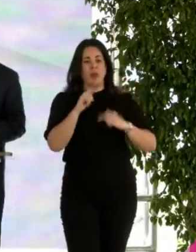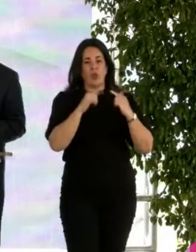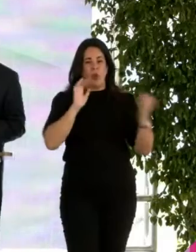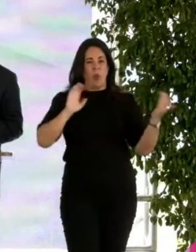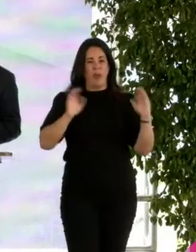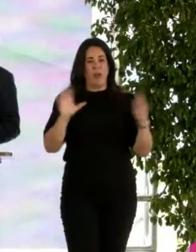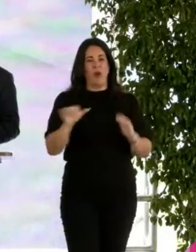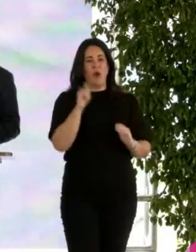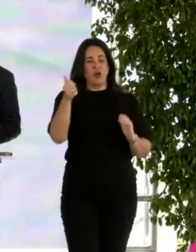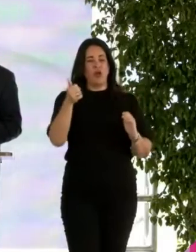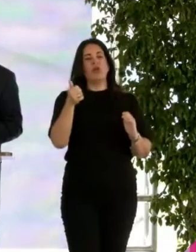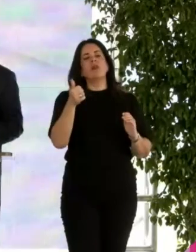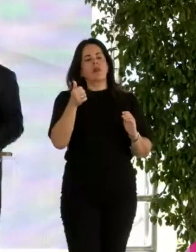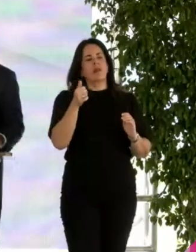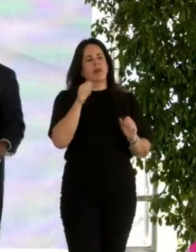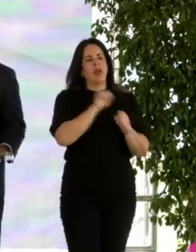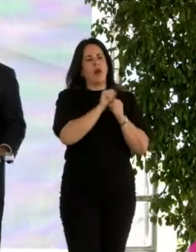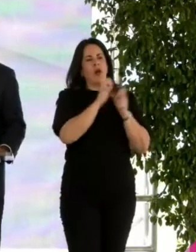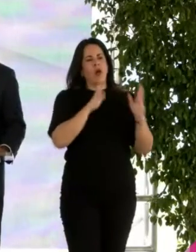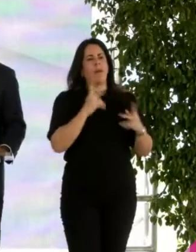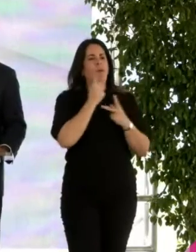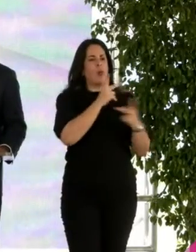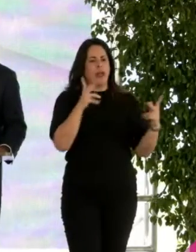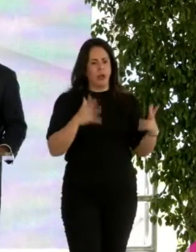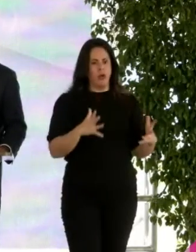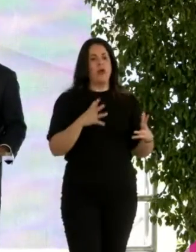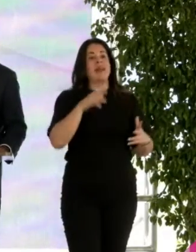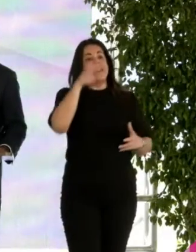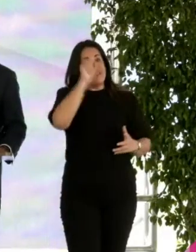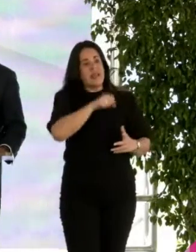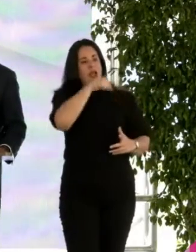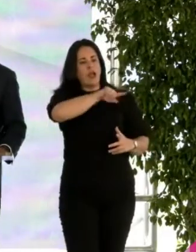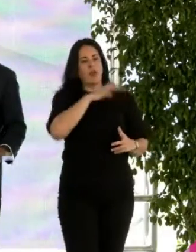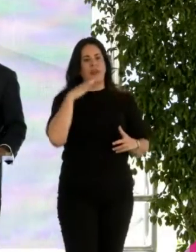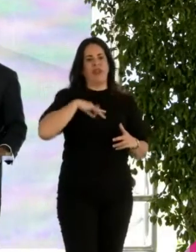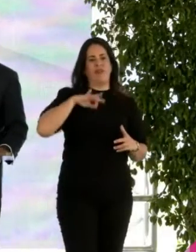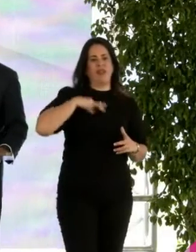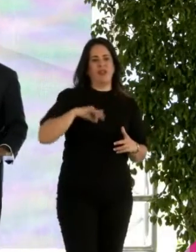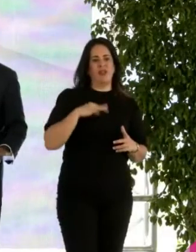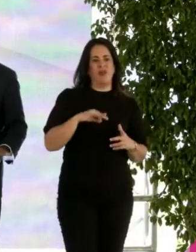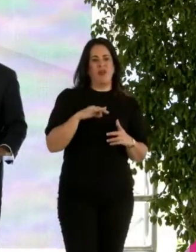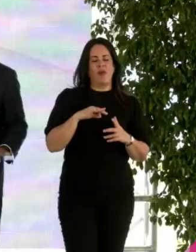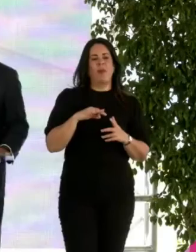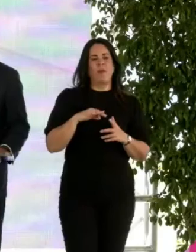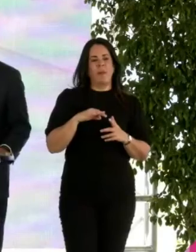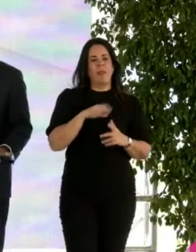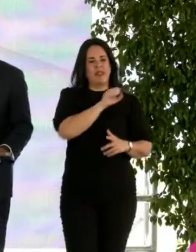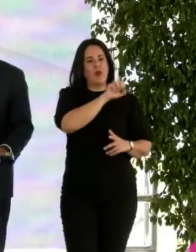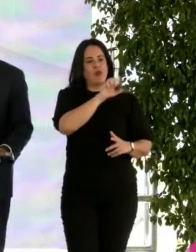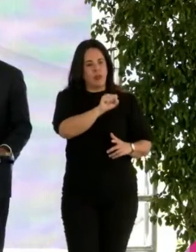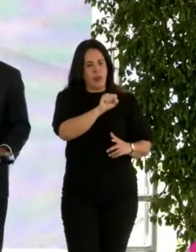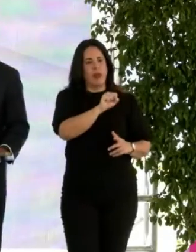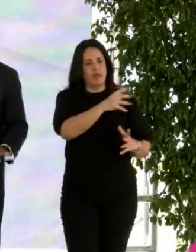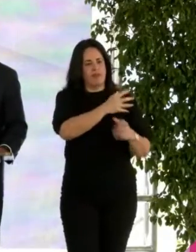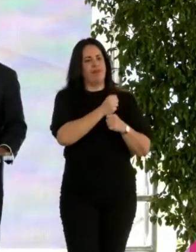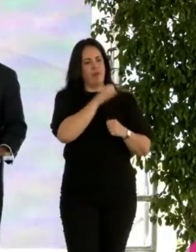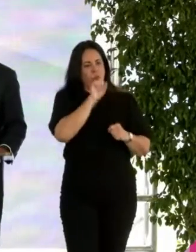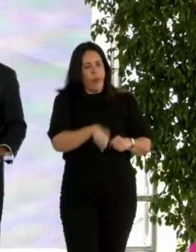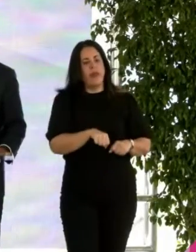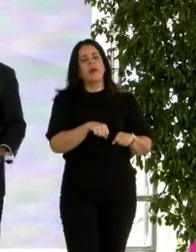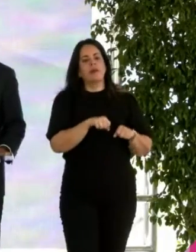comparamos con otros servidores públicos que sí tuvieron el beneficio, tienen el beneficio del Seguro Social, y